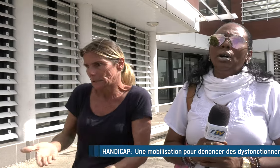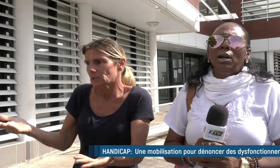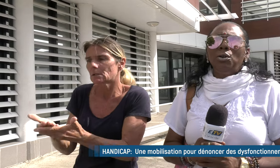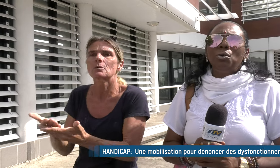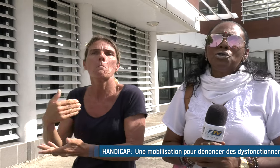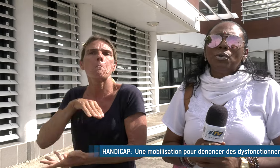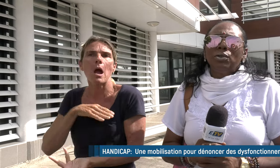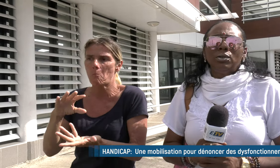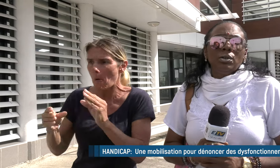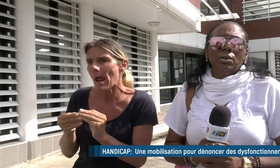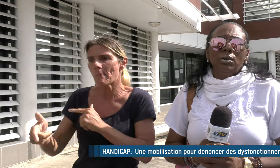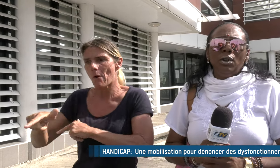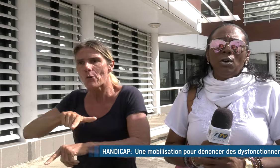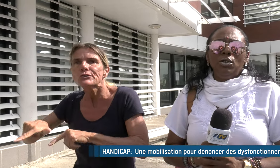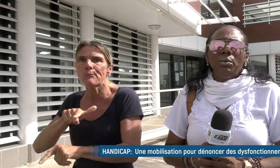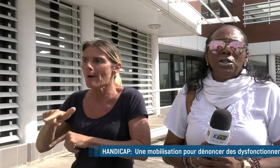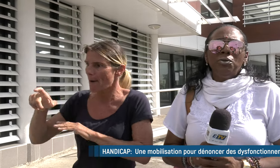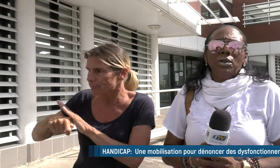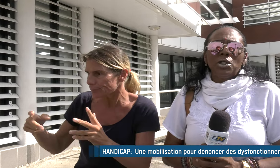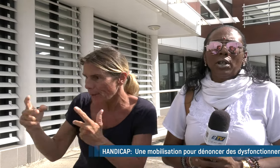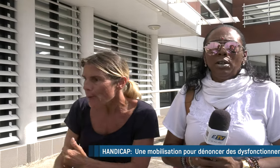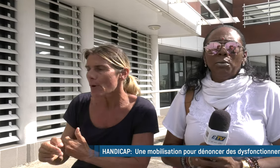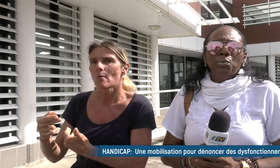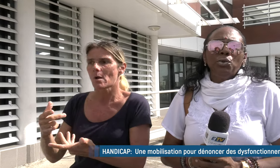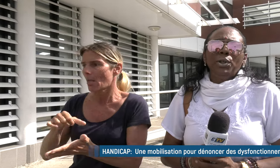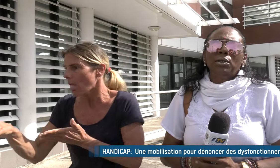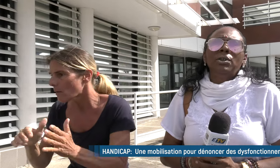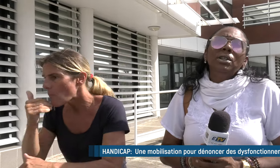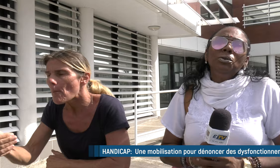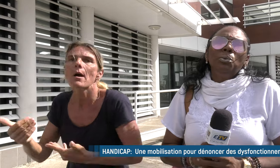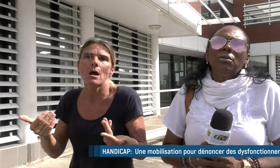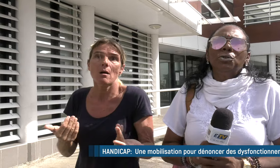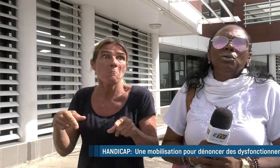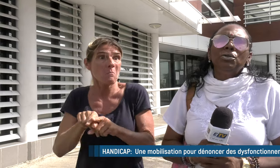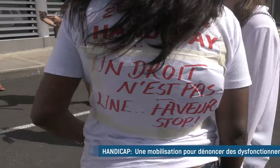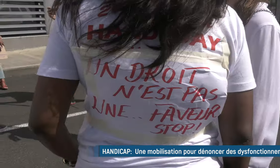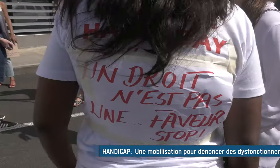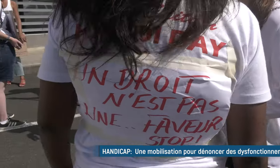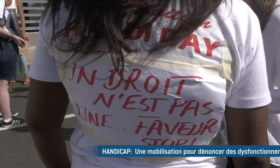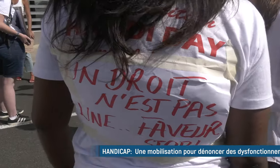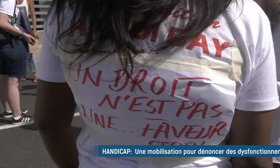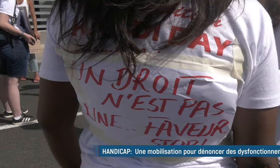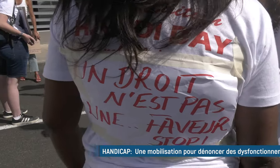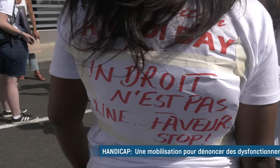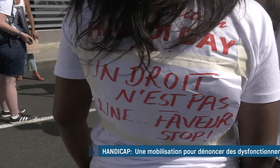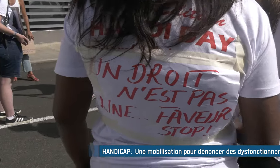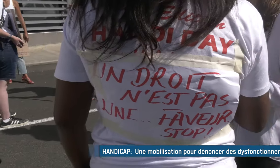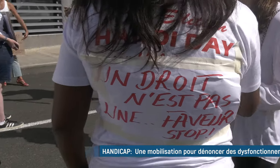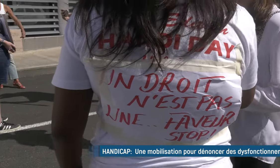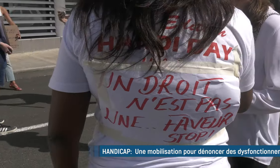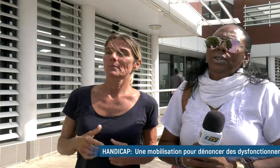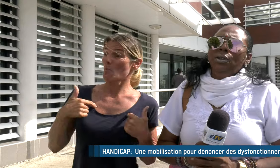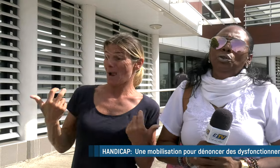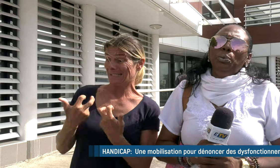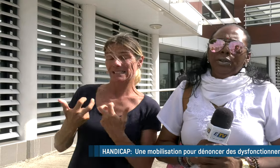rapport à leur logement, donc on imagine tout un chacun, même pour une personne valide, de ne pas avoir de revenus, quelles conséquences ça peut engendrer. Un